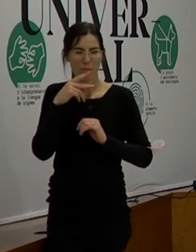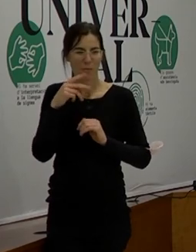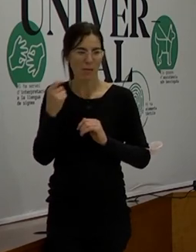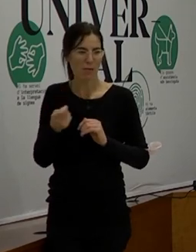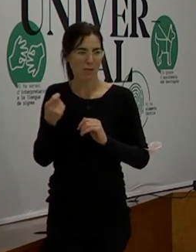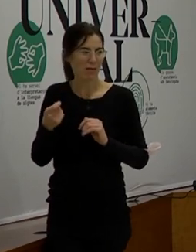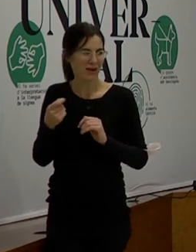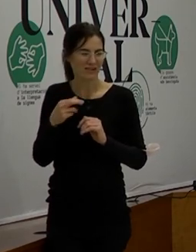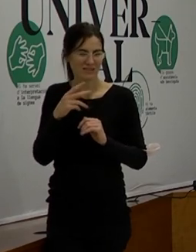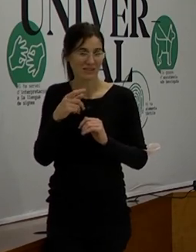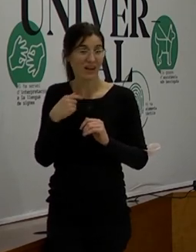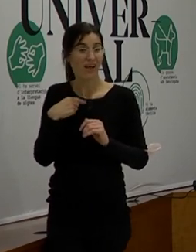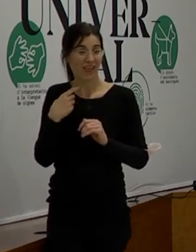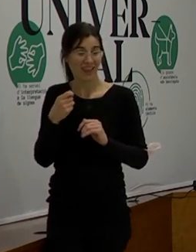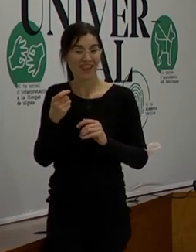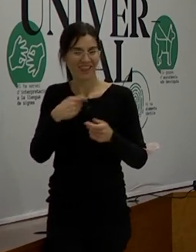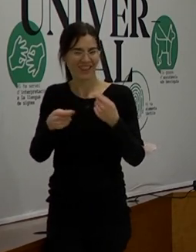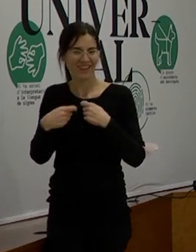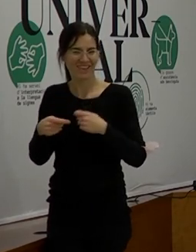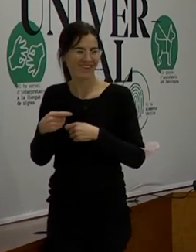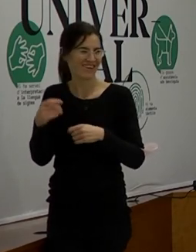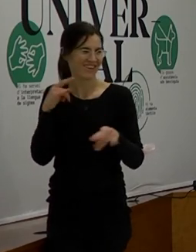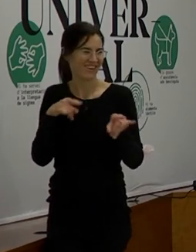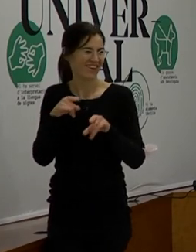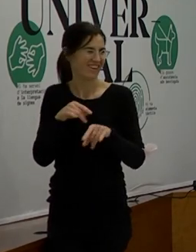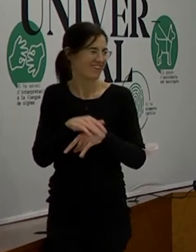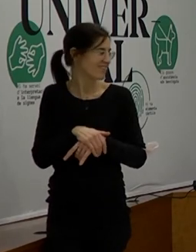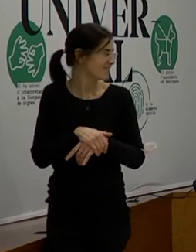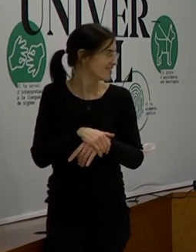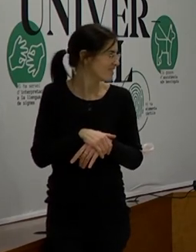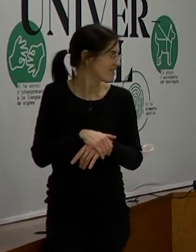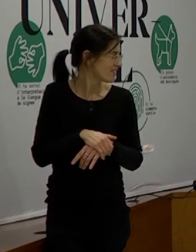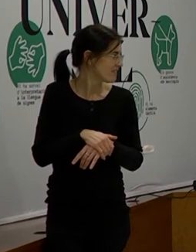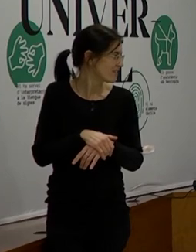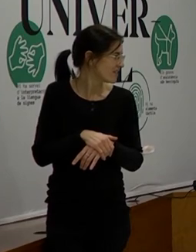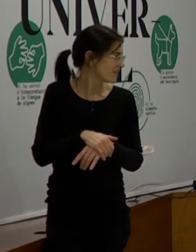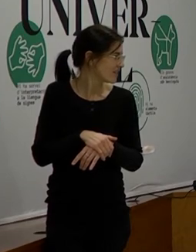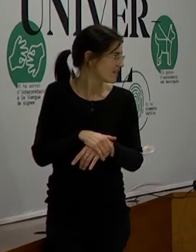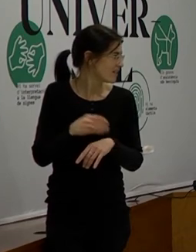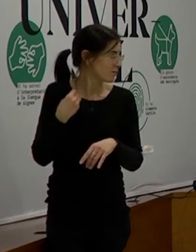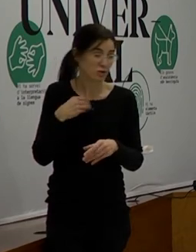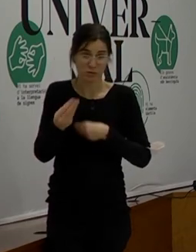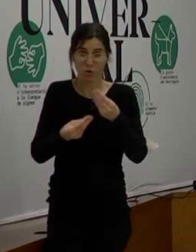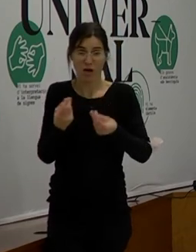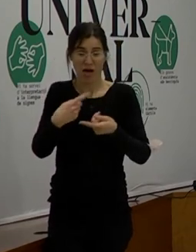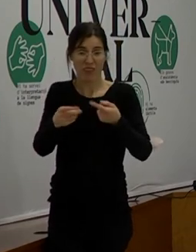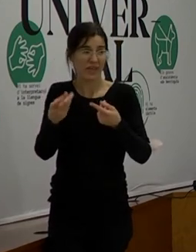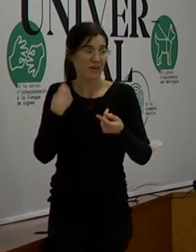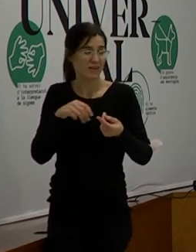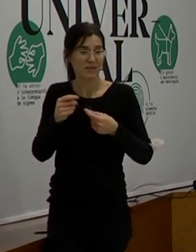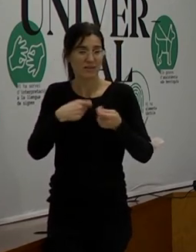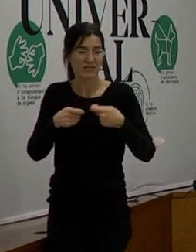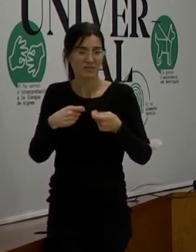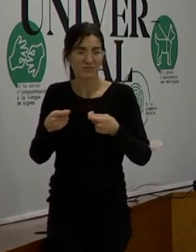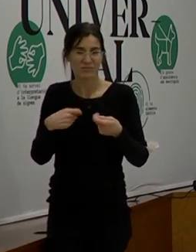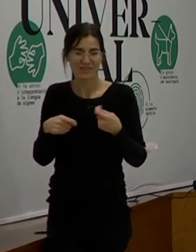escribir por detrás. Vende, ¿eh? Pues hacerlo en las etiquetas de los locales comerciales. Más QRs al